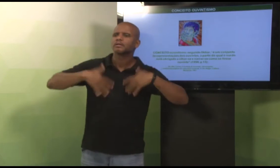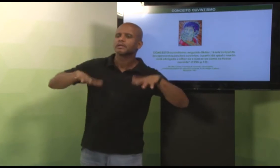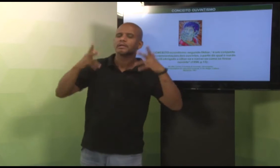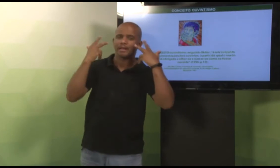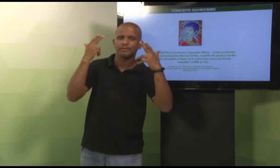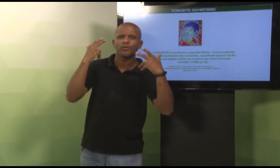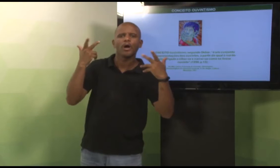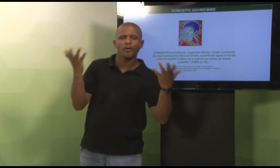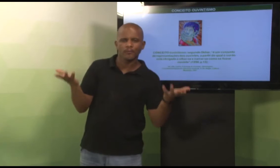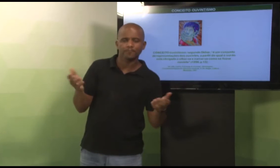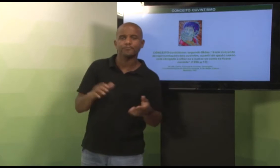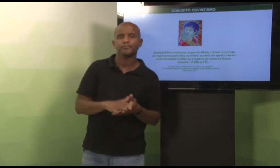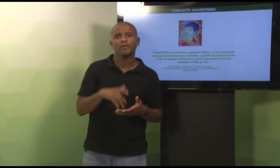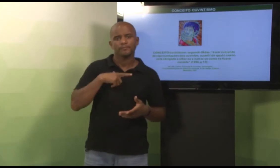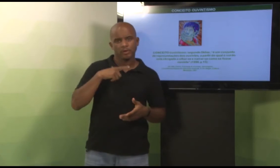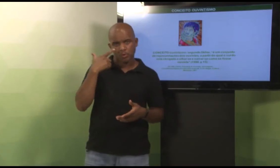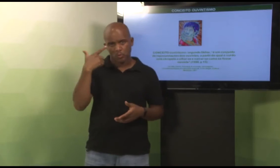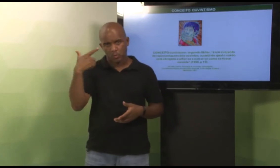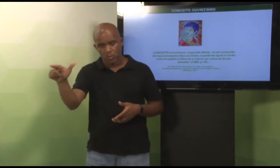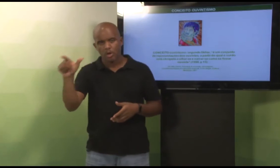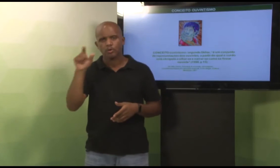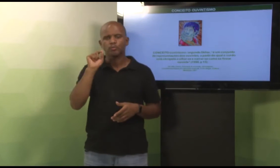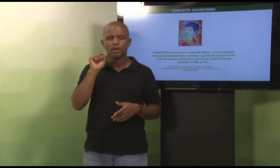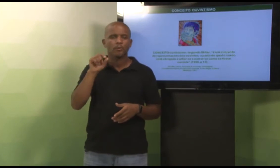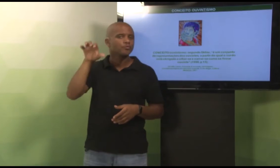acontece? É natural o ouvintismo.